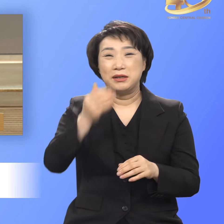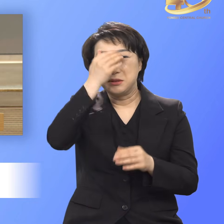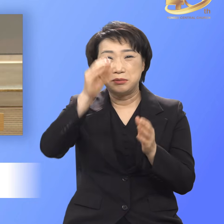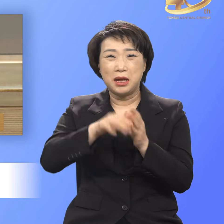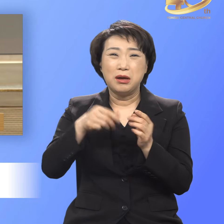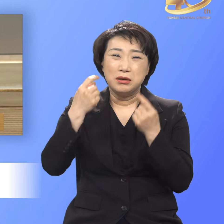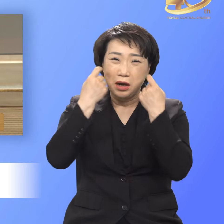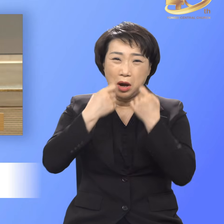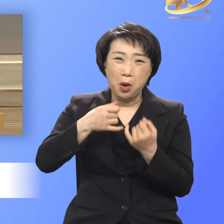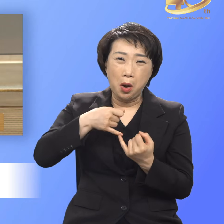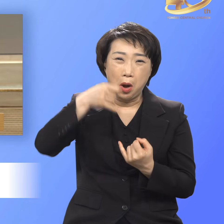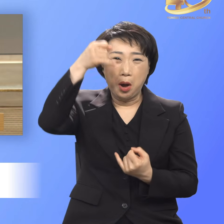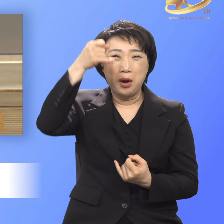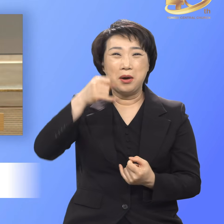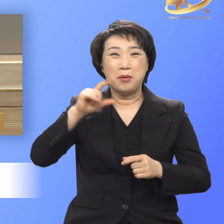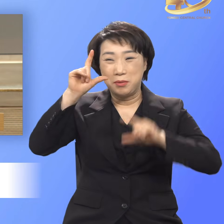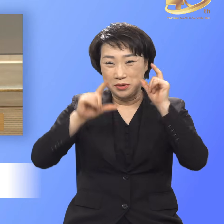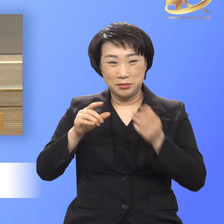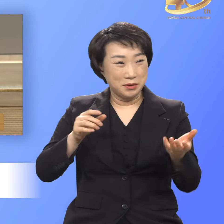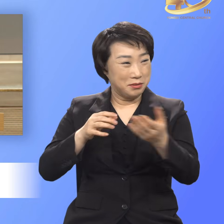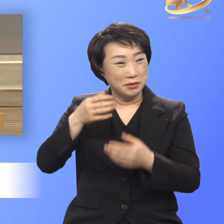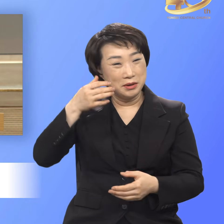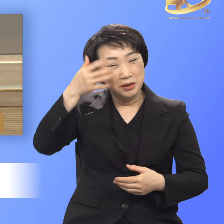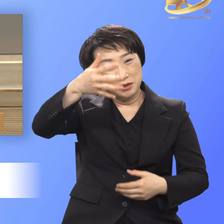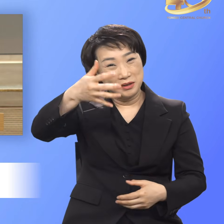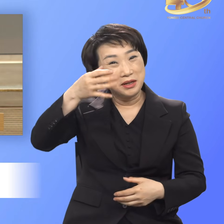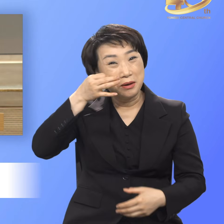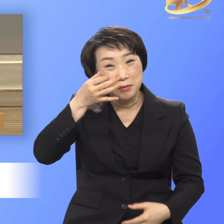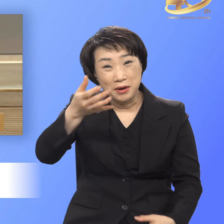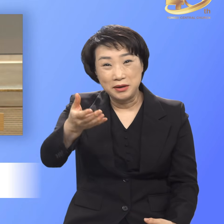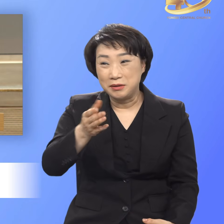말랐을 때 여러분 봤을 것입니다.